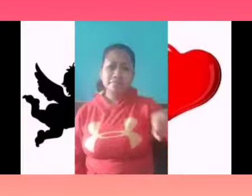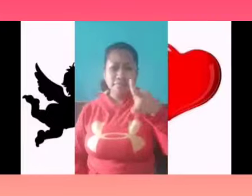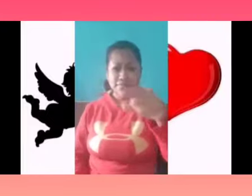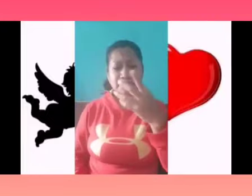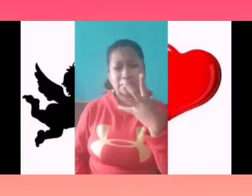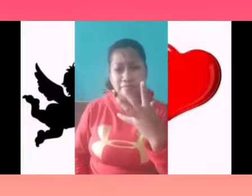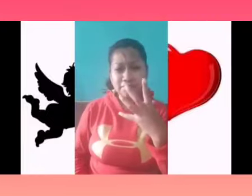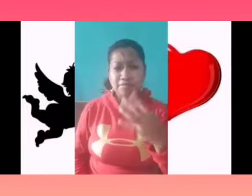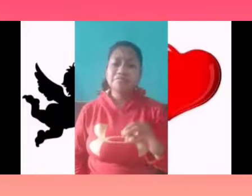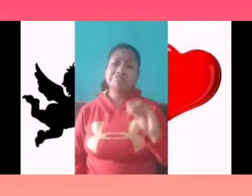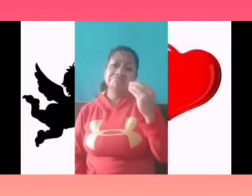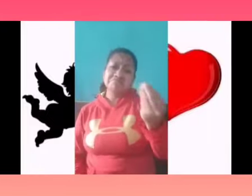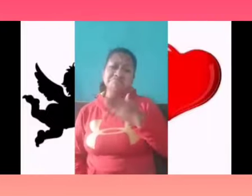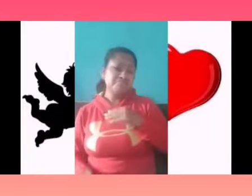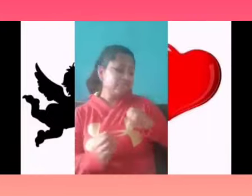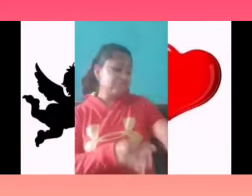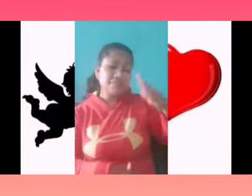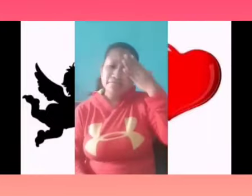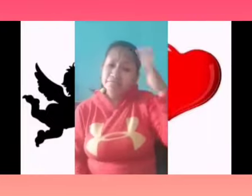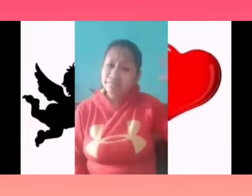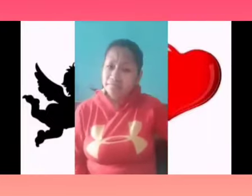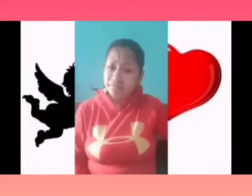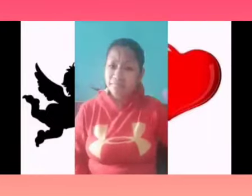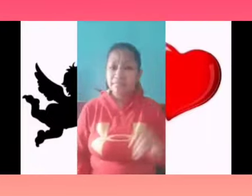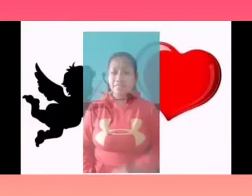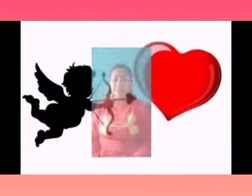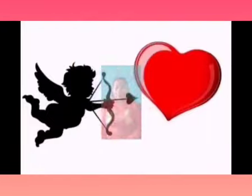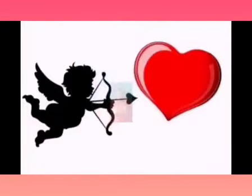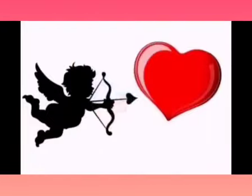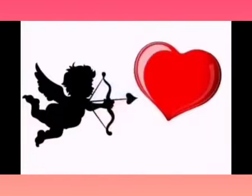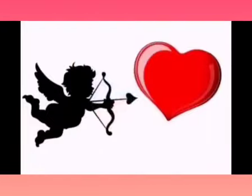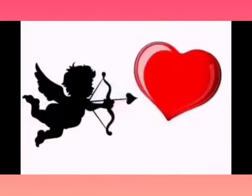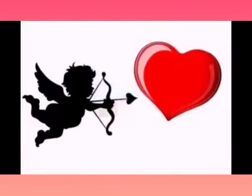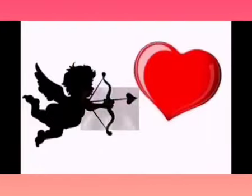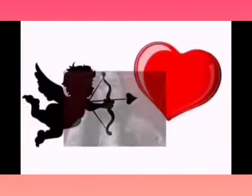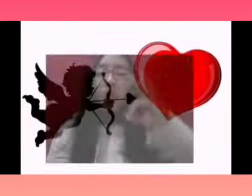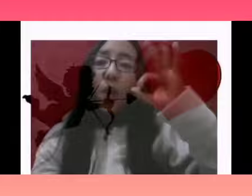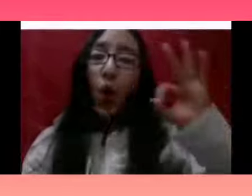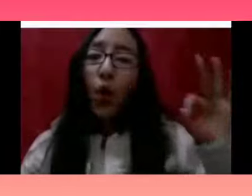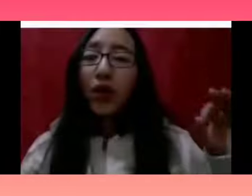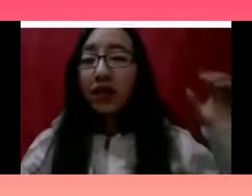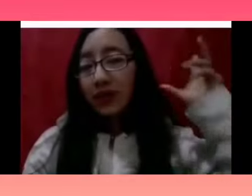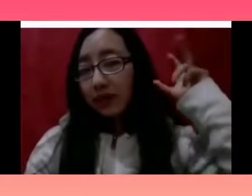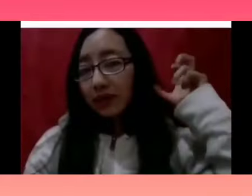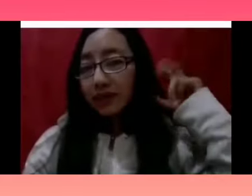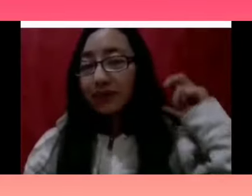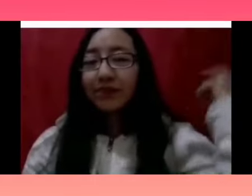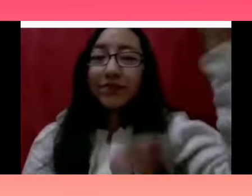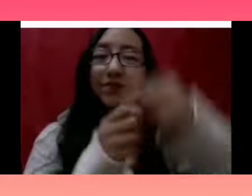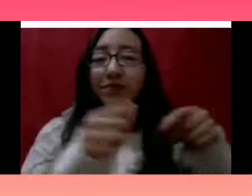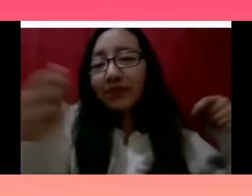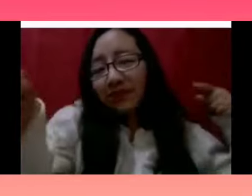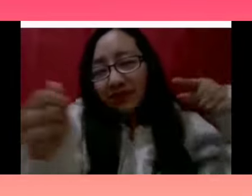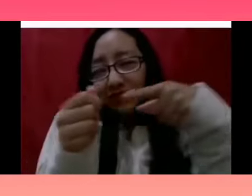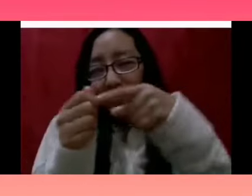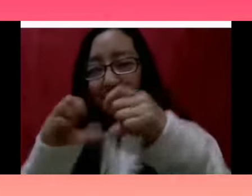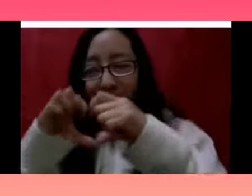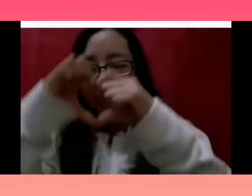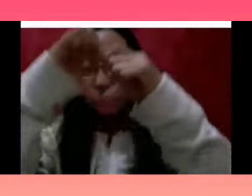ofendido, que me has dejado en el olvido Oye Cupido, esto es vacilo, hoy yo